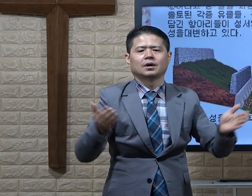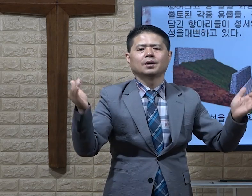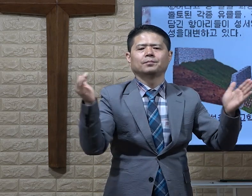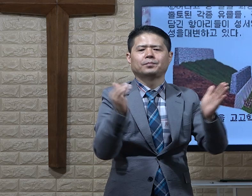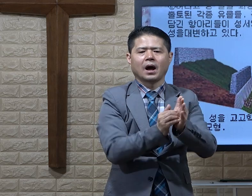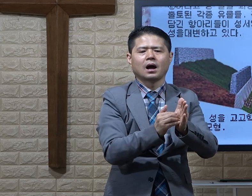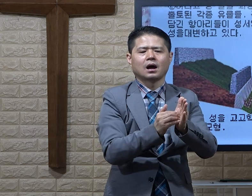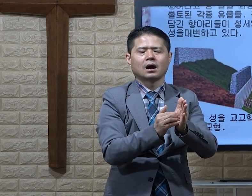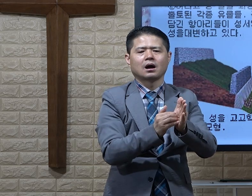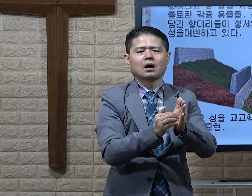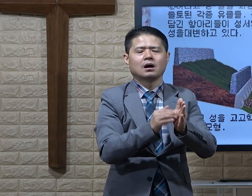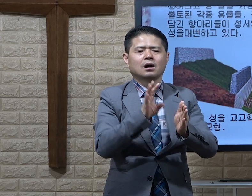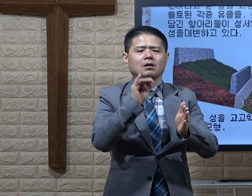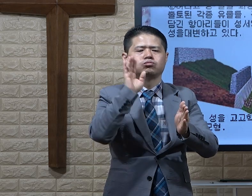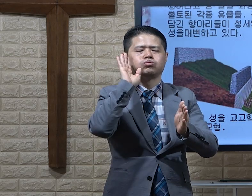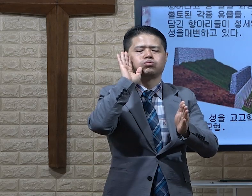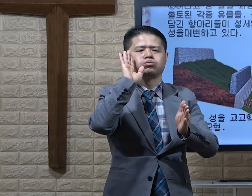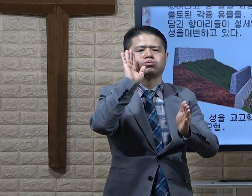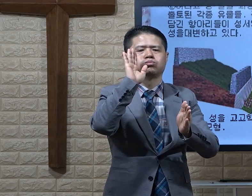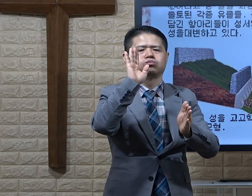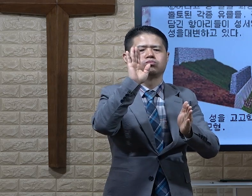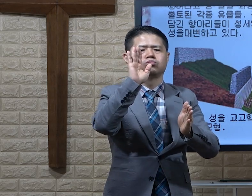각각의 분파가 되고 그 이후에